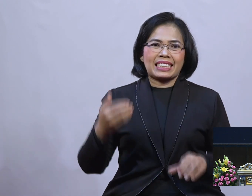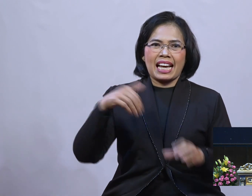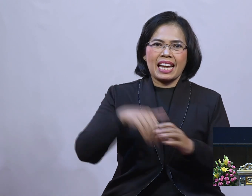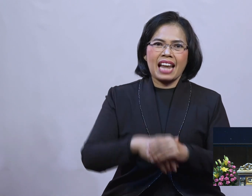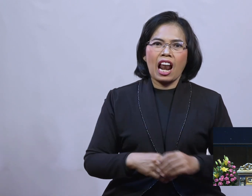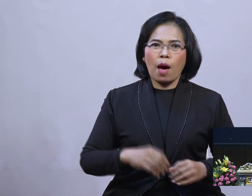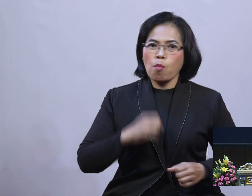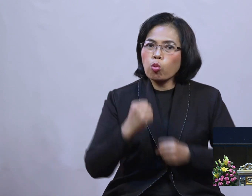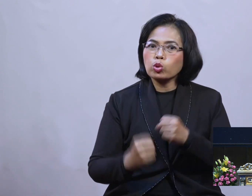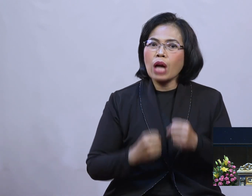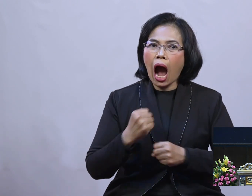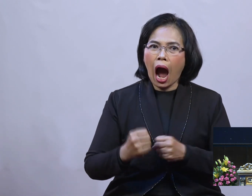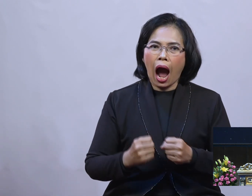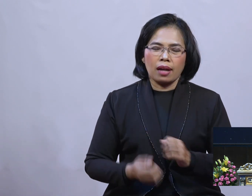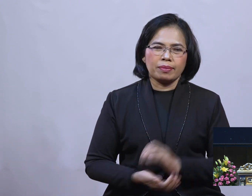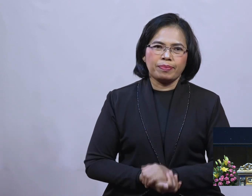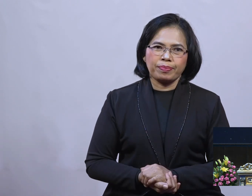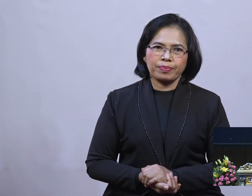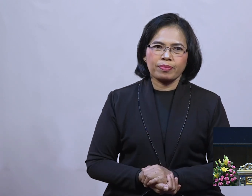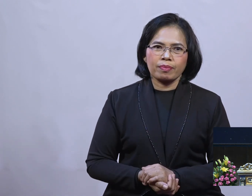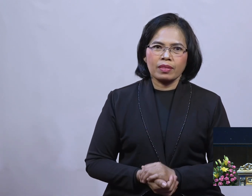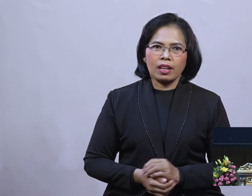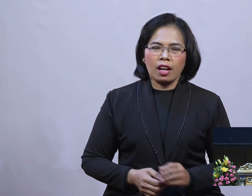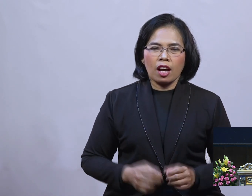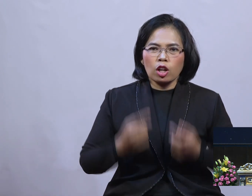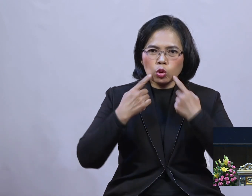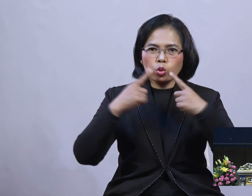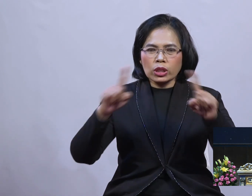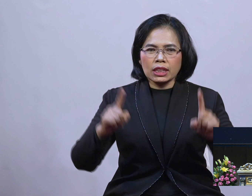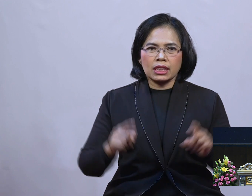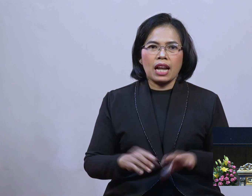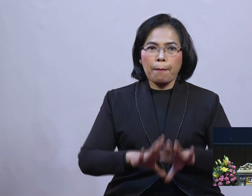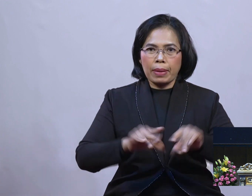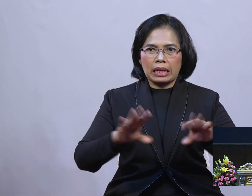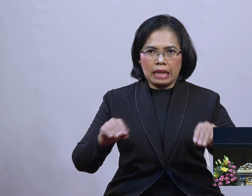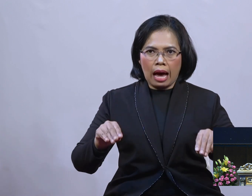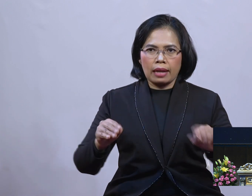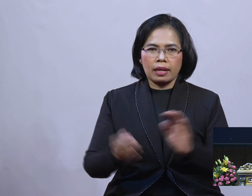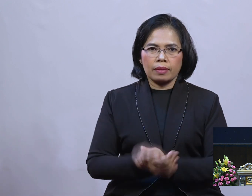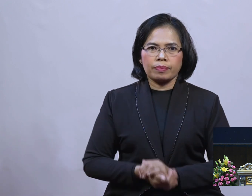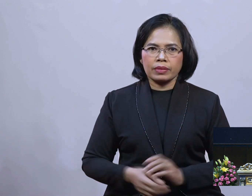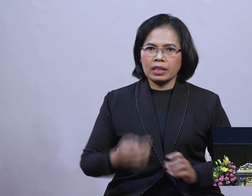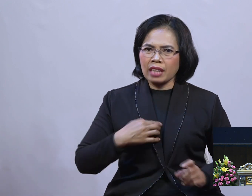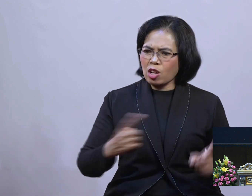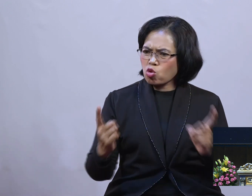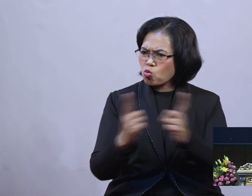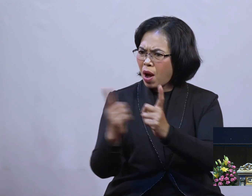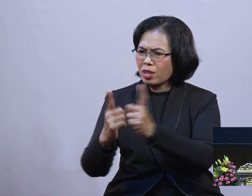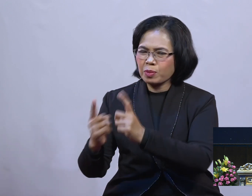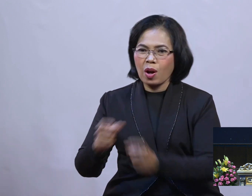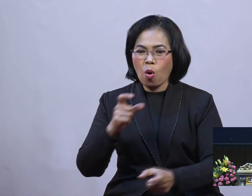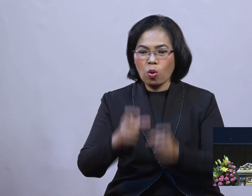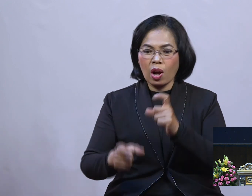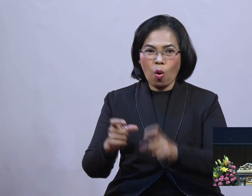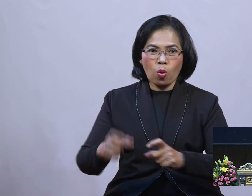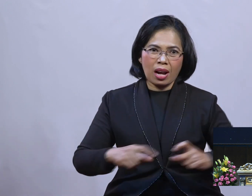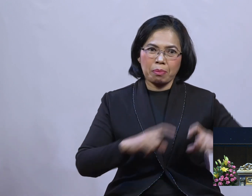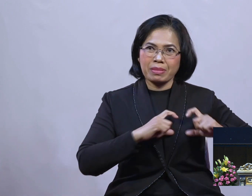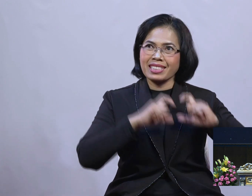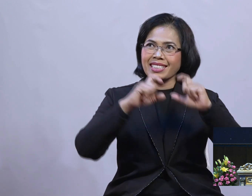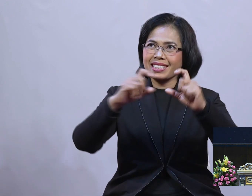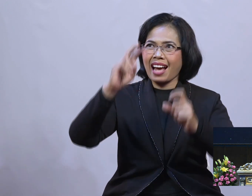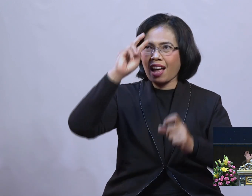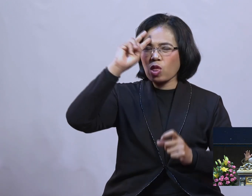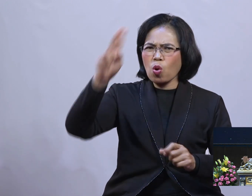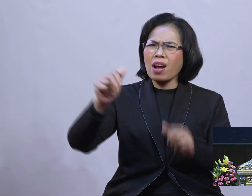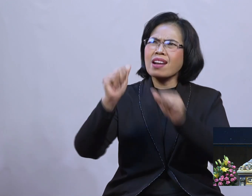Tuhan Hai sukses dalam karirnya Hai saya jumpai orang-orang yang mencintai to